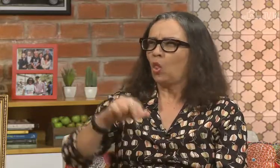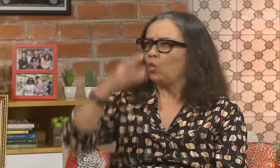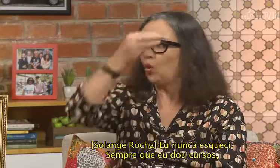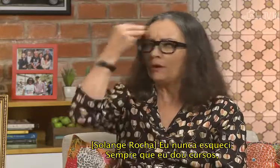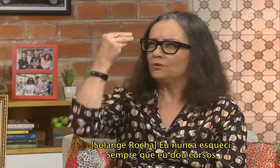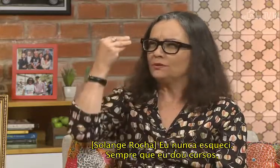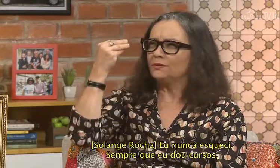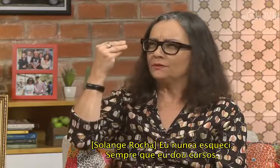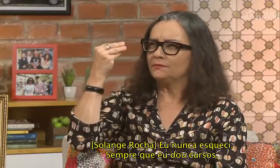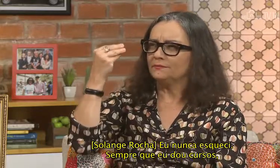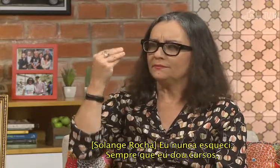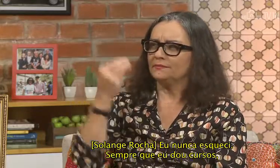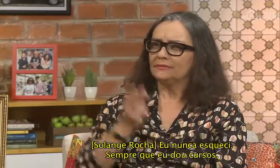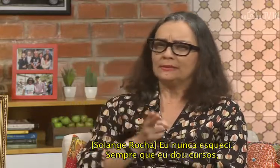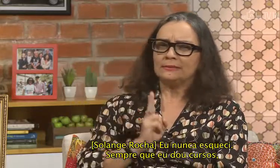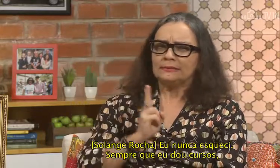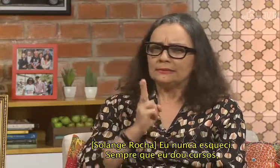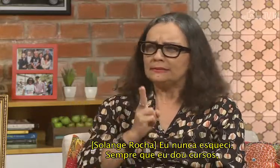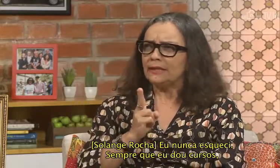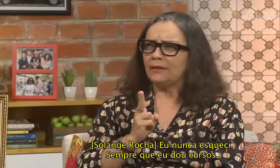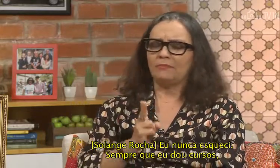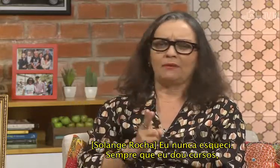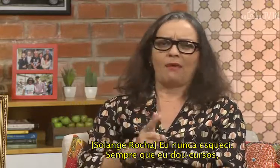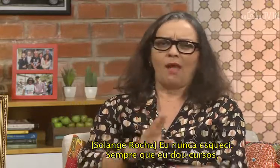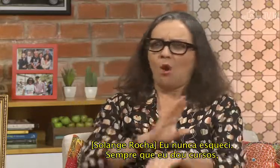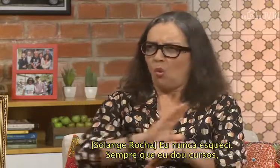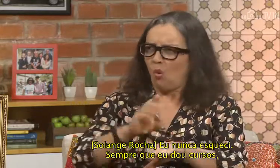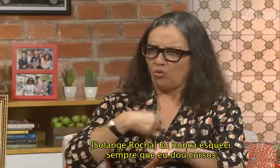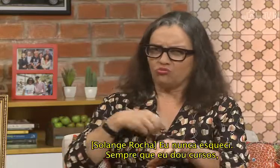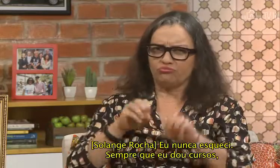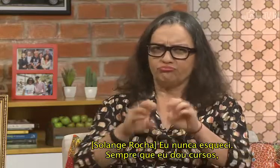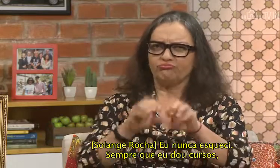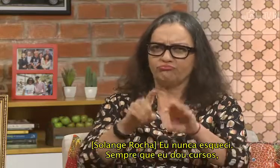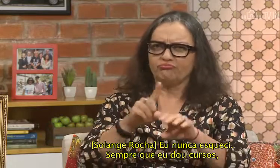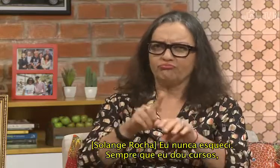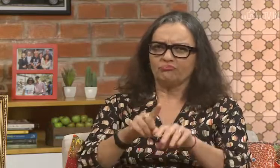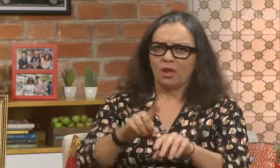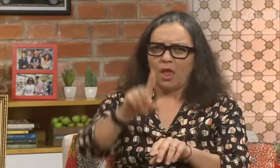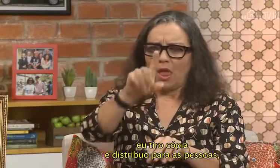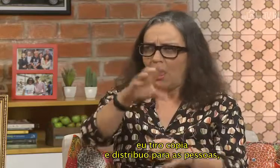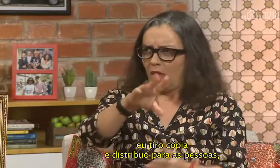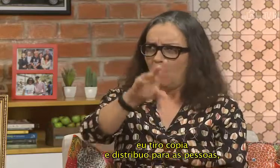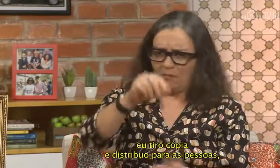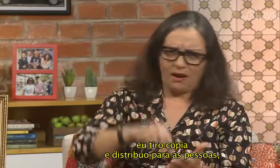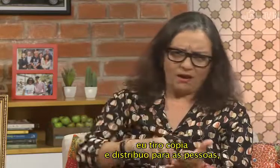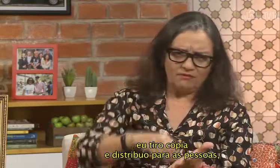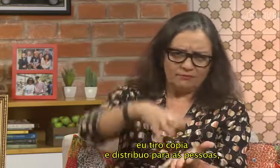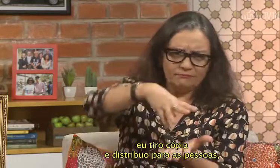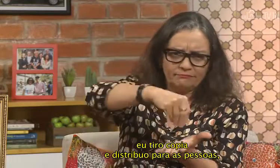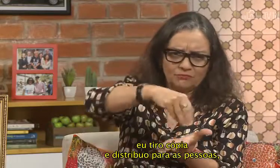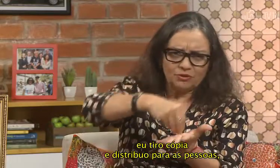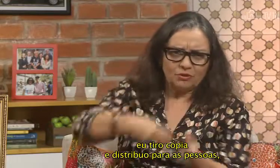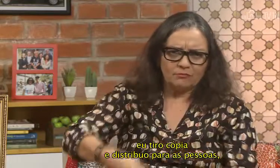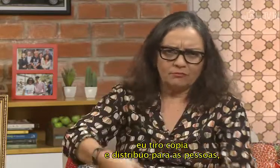Eu nunca esqueci. Sempre que eu dou curso, eu tiro cópia